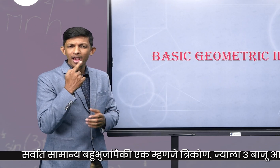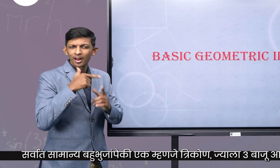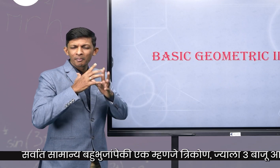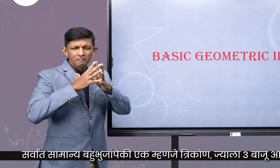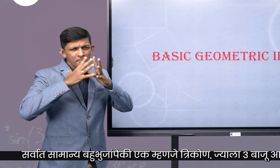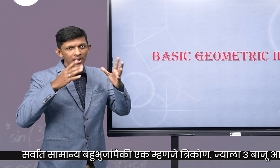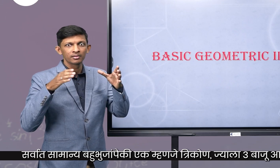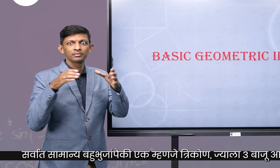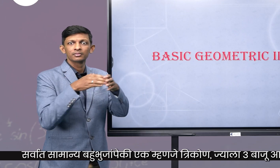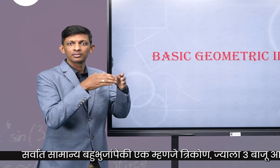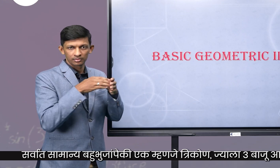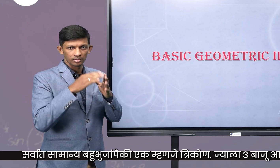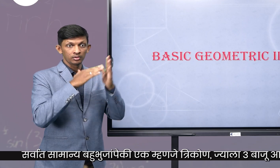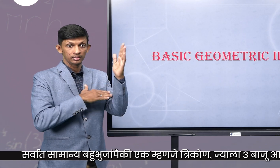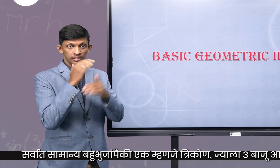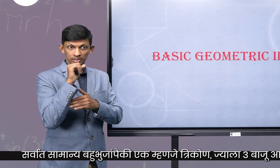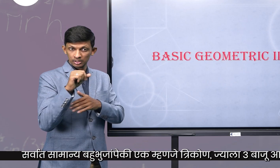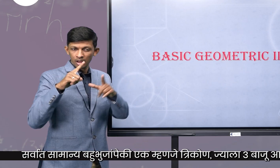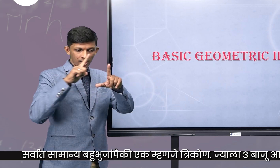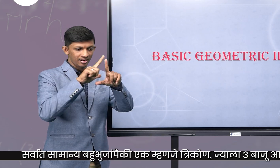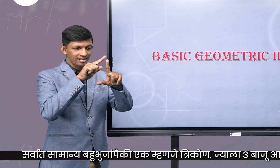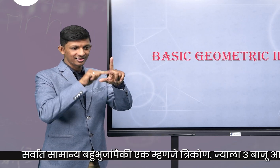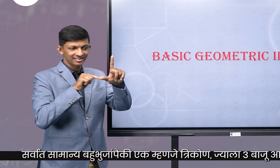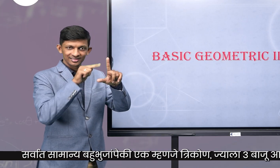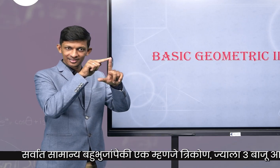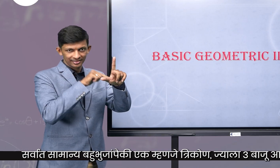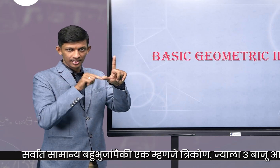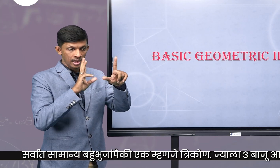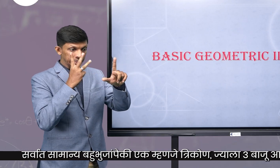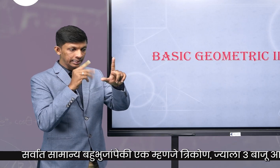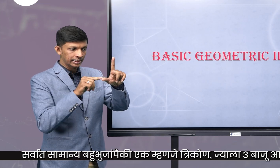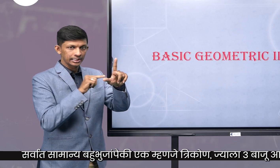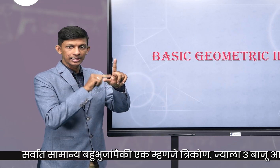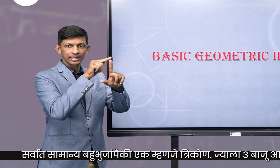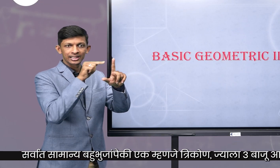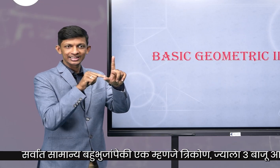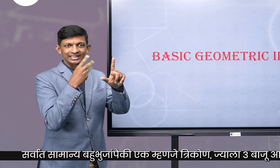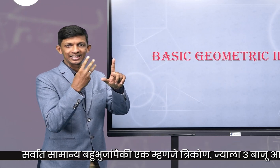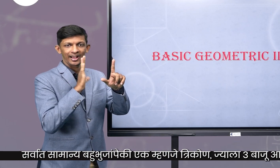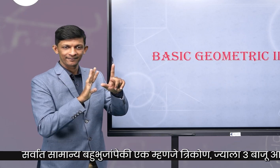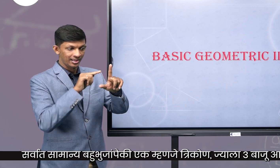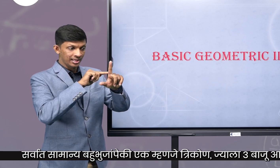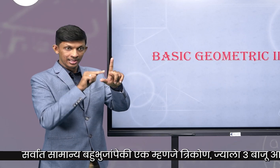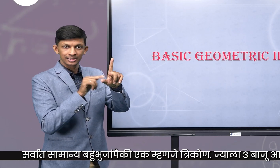सर्वात सामान्य बहुभुजांपैकी एक म्हणजे त्रिकोण, ज्याला 3 बाजू आणि 3 कोन असतात.